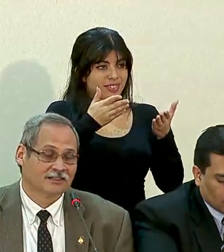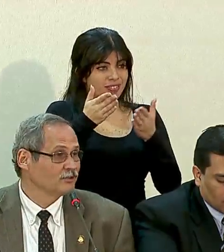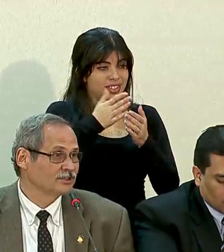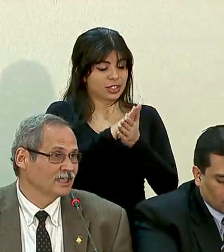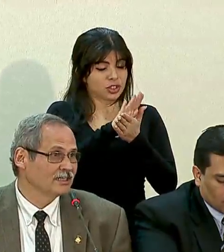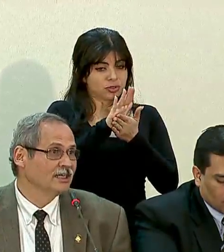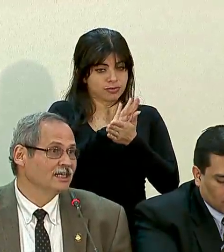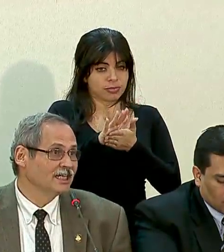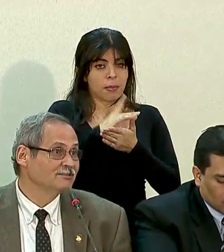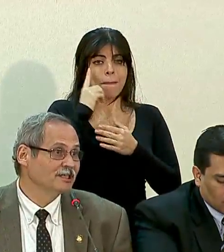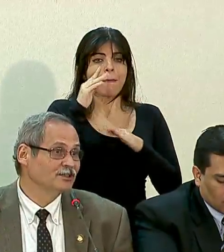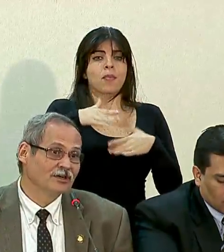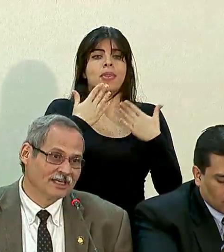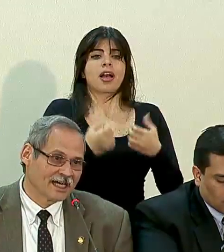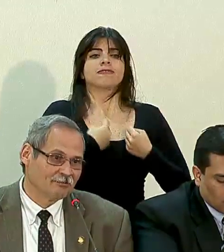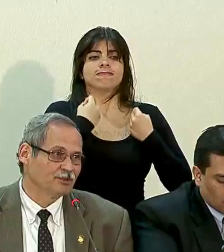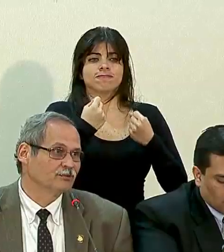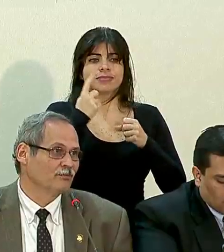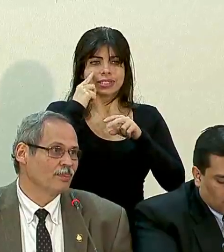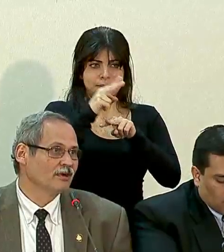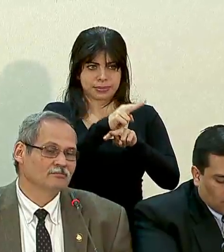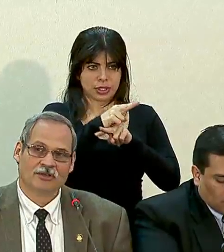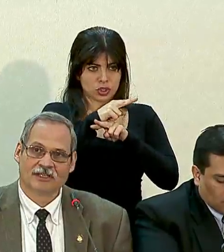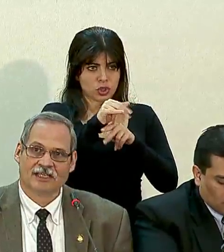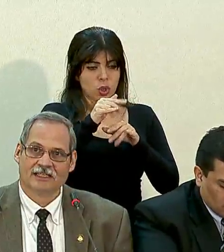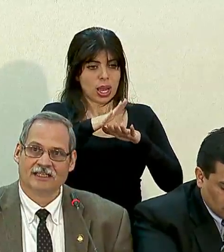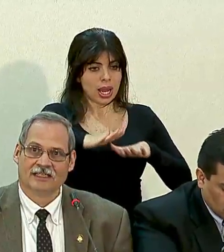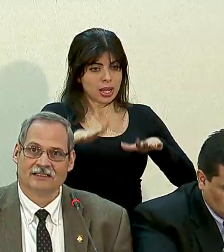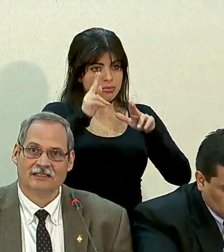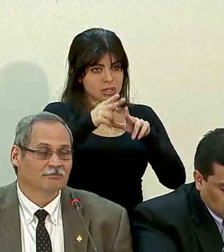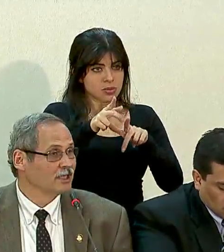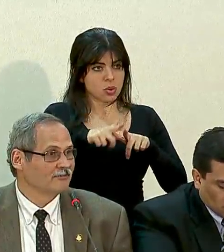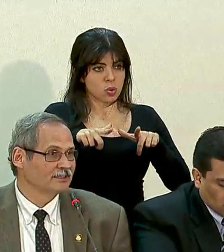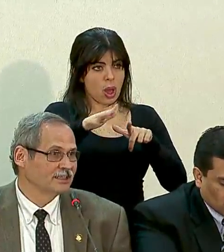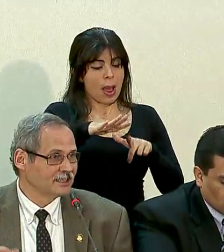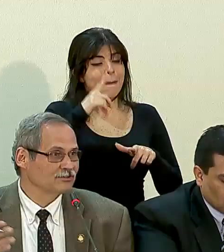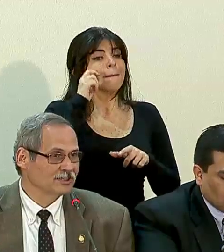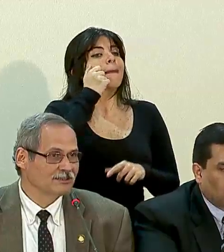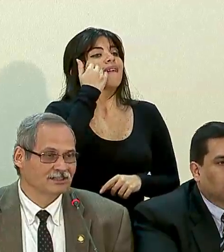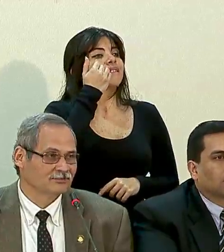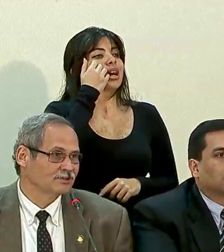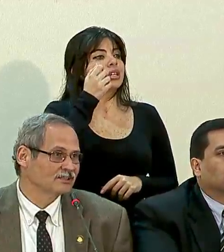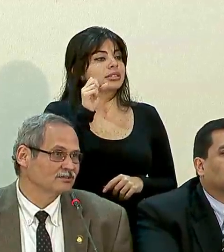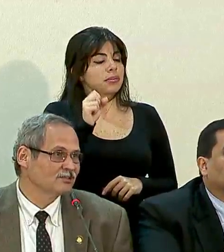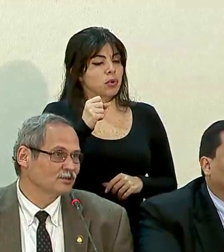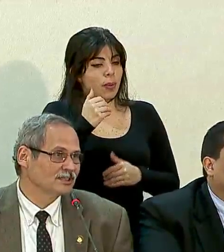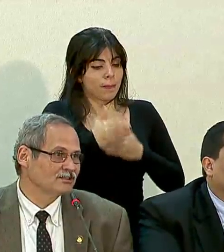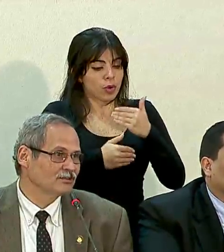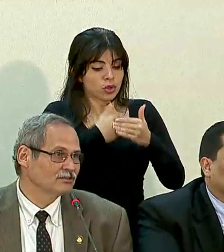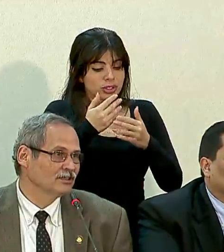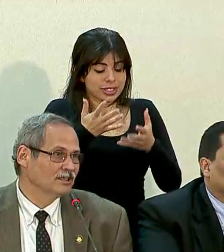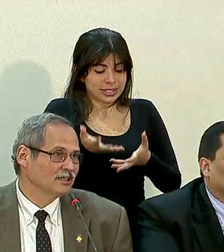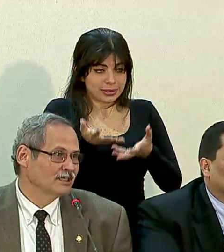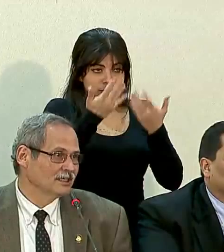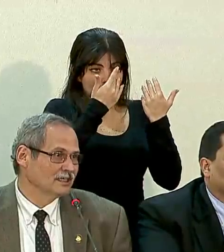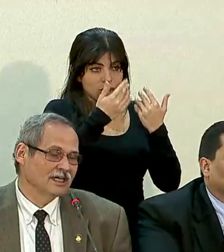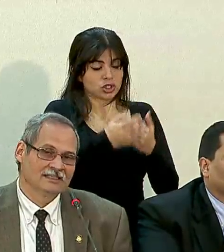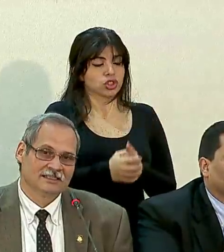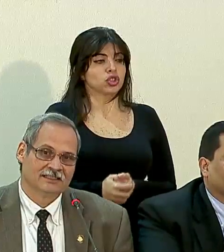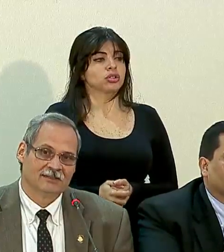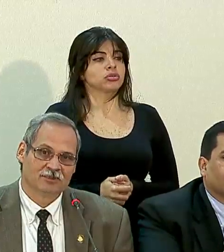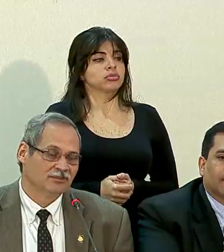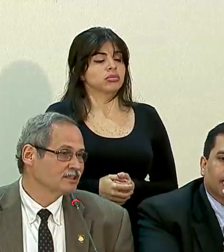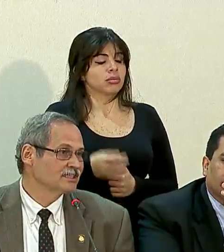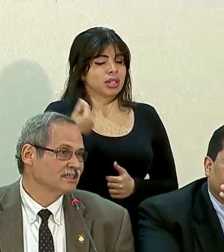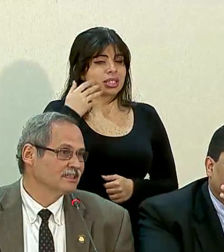Fitosanitario para reforzar la inspección en campo, porque para facilitar justamente los procesos de exportación,